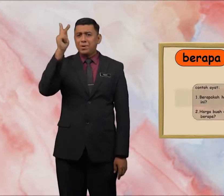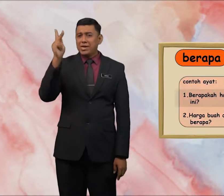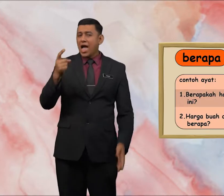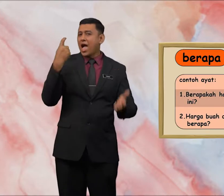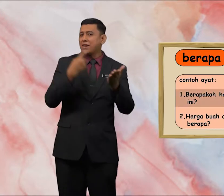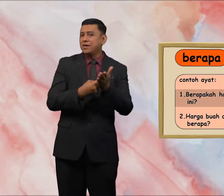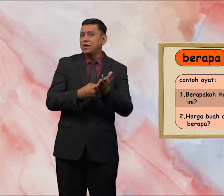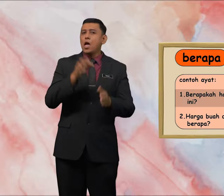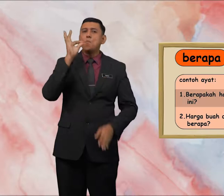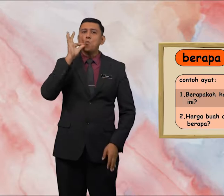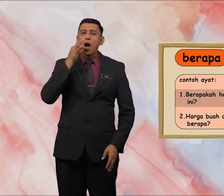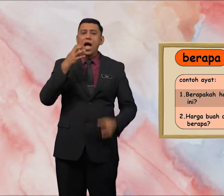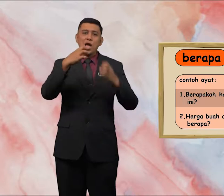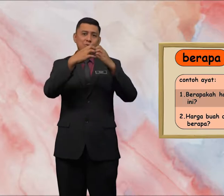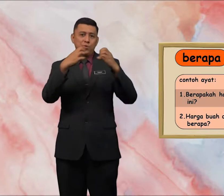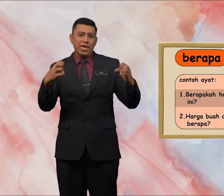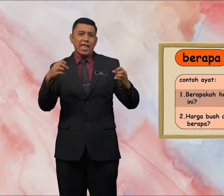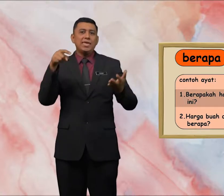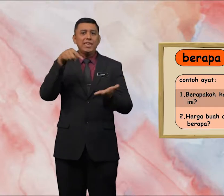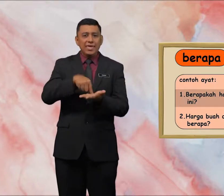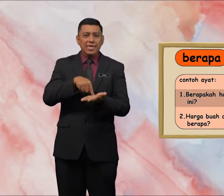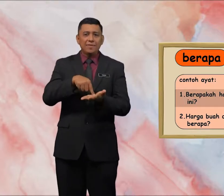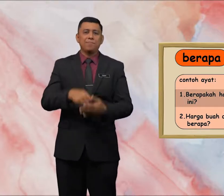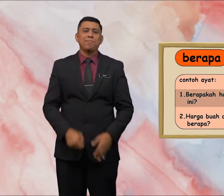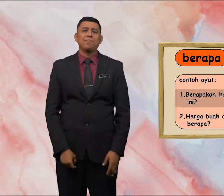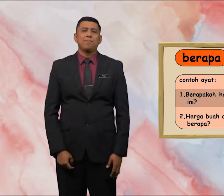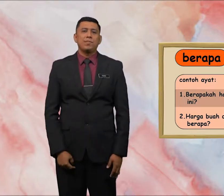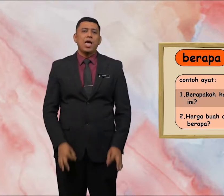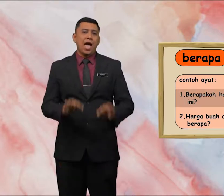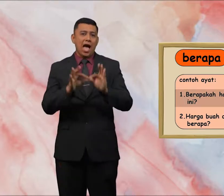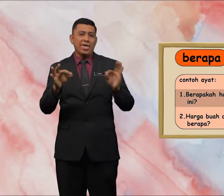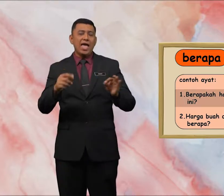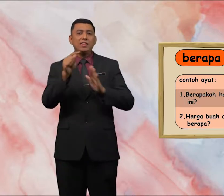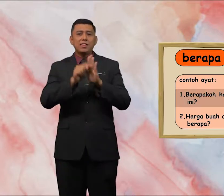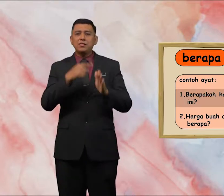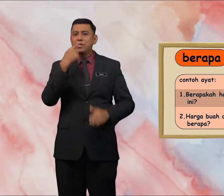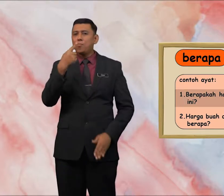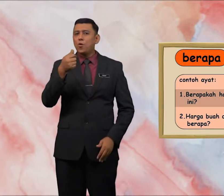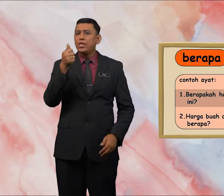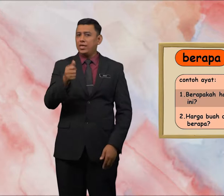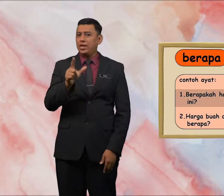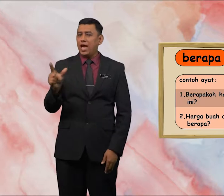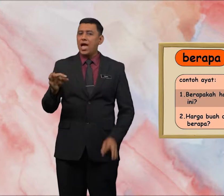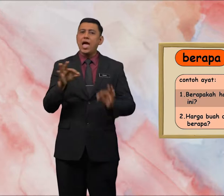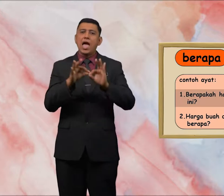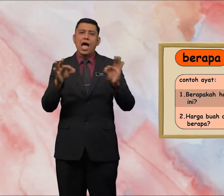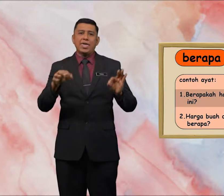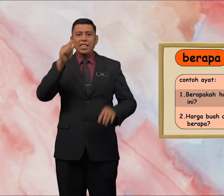Berapakah harga buah durian ini? Ayat tersebut ialah ayat